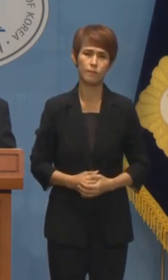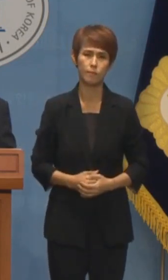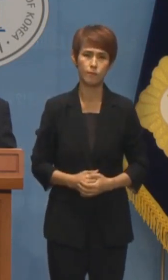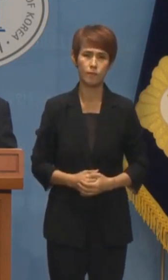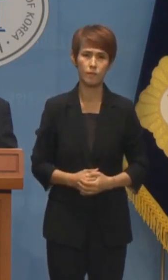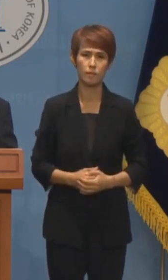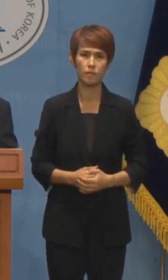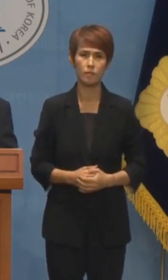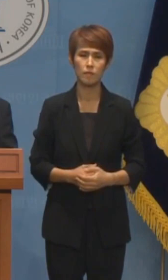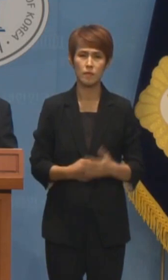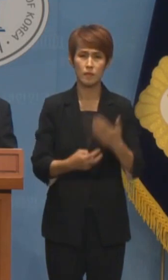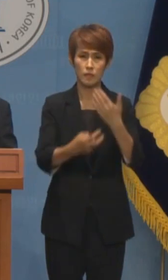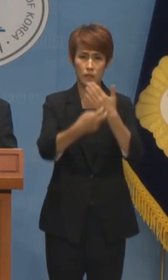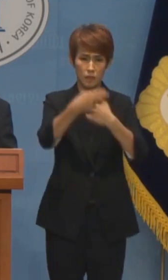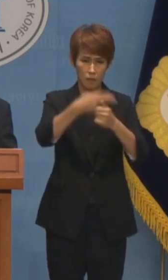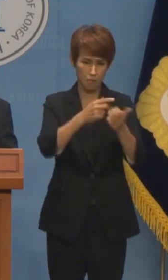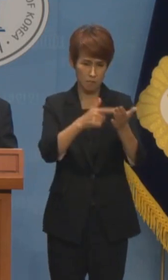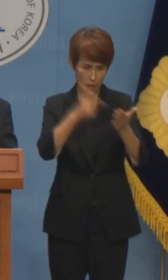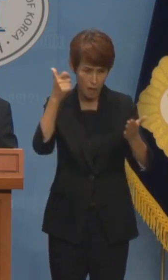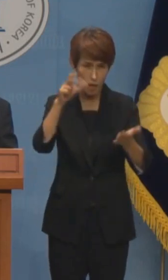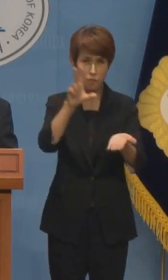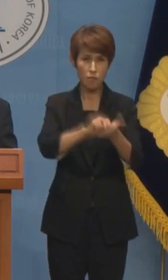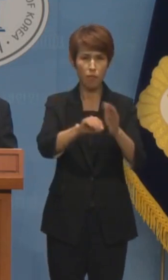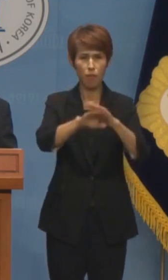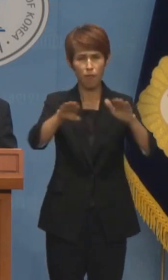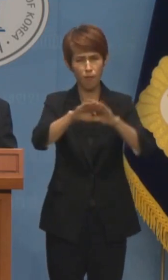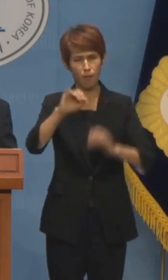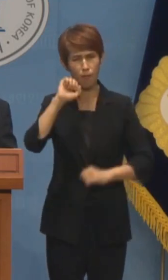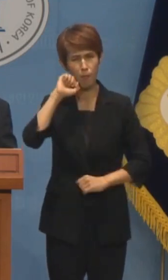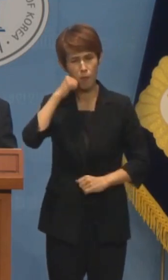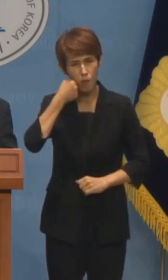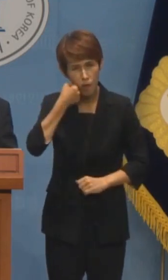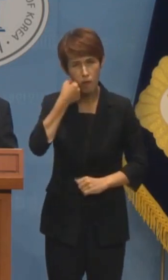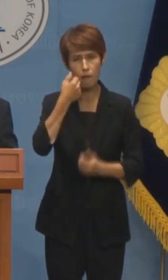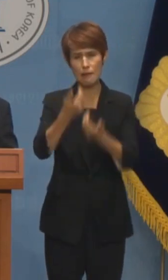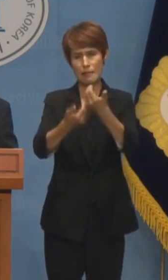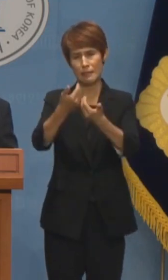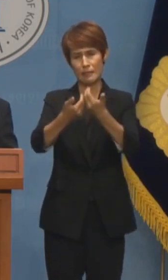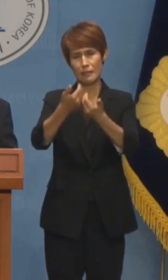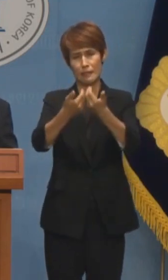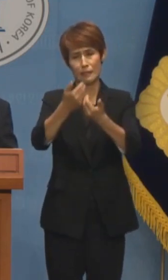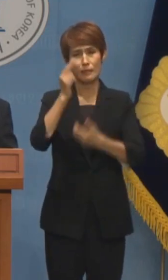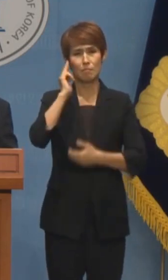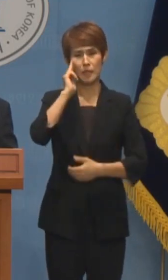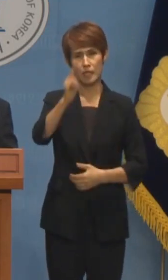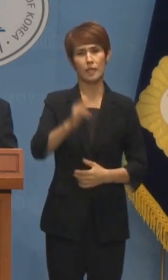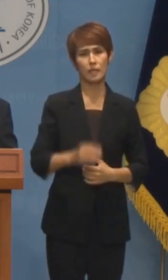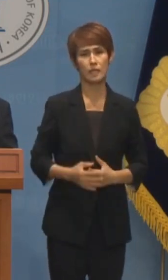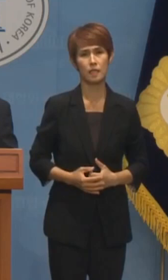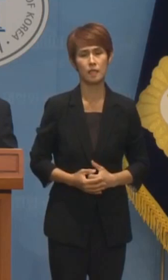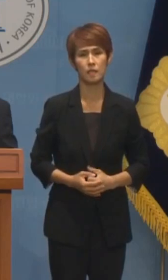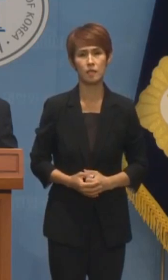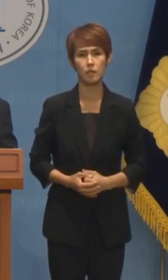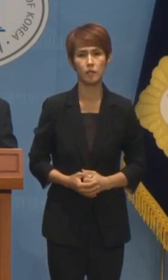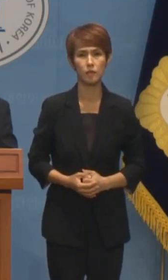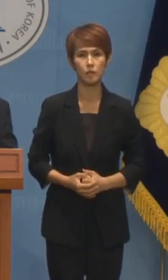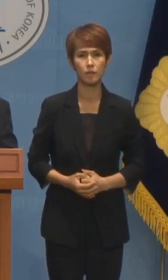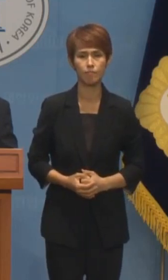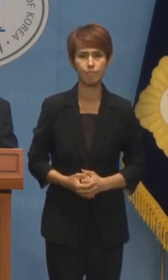의료 대란은 해결될 기미가 없고 갈등은 점점 증폭되고 있는 실정입니다.